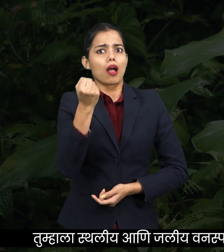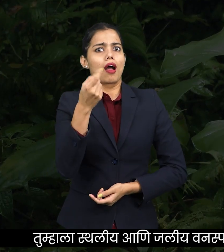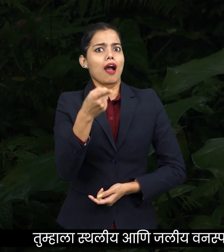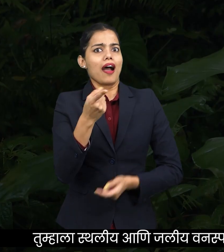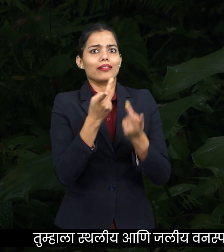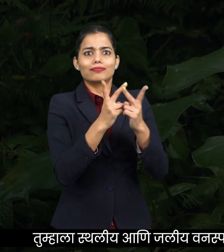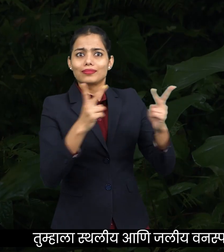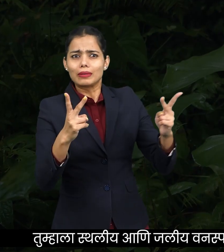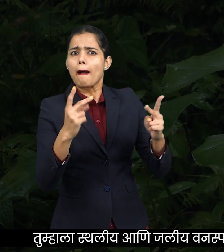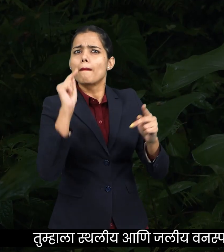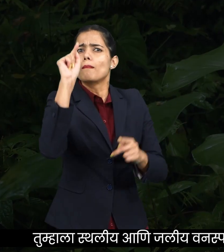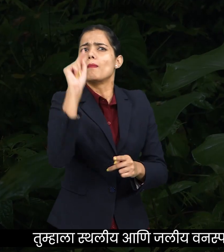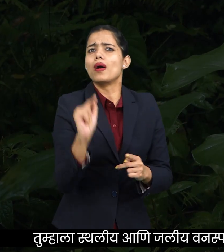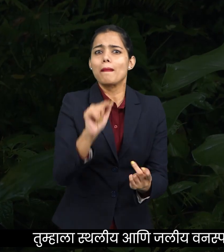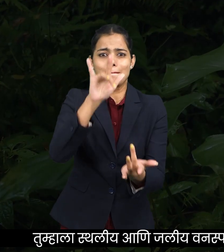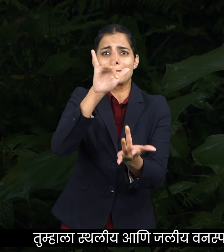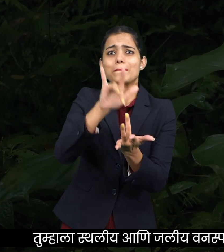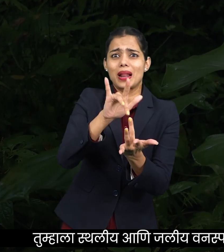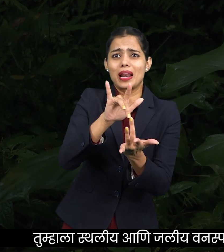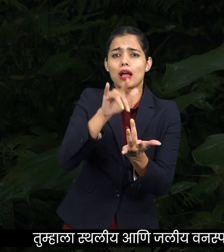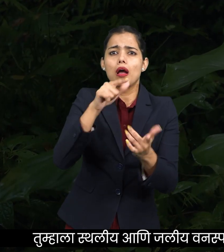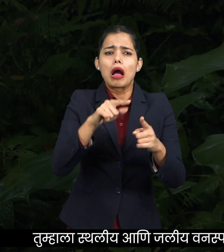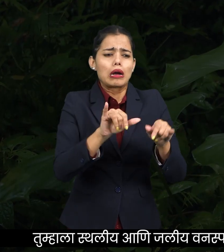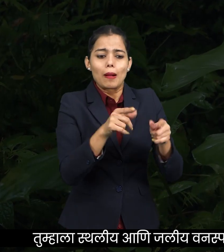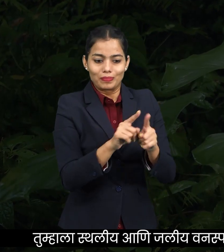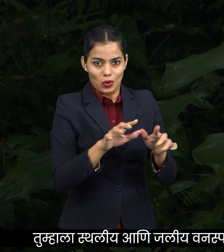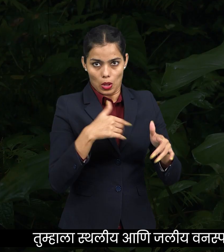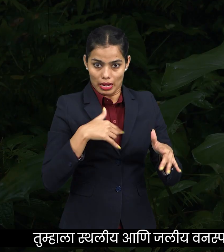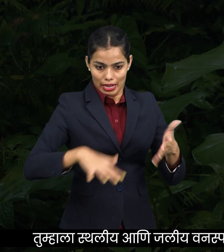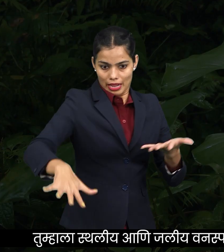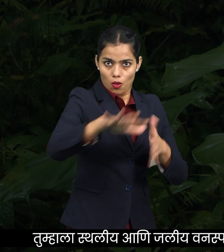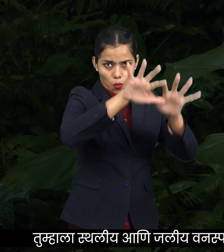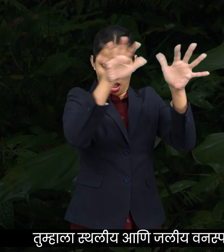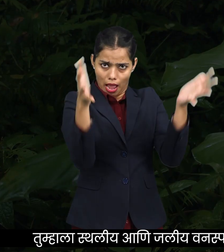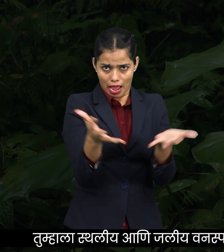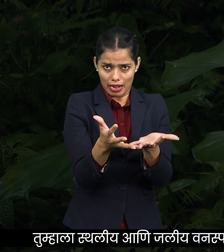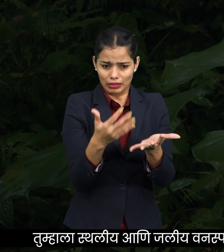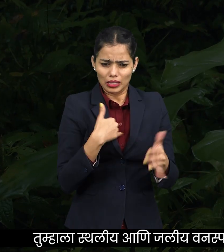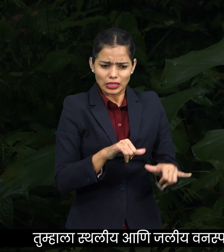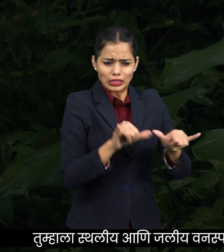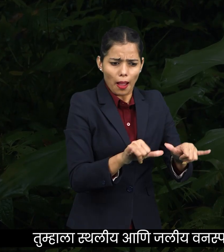तुम्हाला स्थलीय आणि जलीय वनस्पतींमधील वैशिष्ट्यांमधील फरक आढळतो.